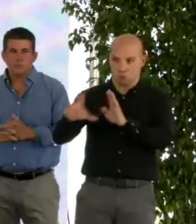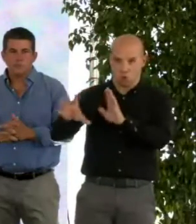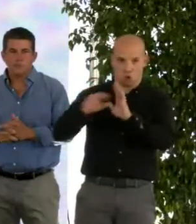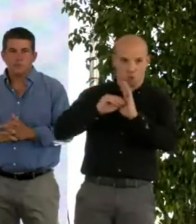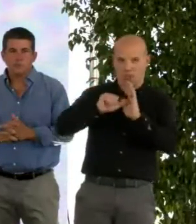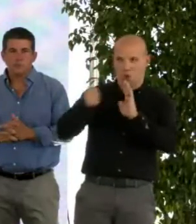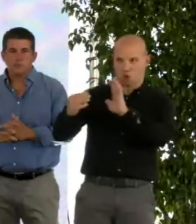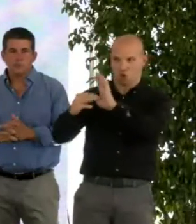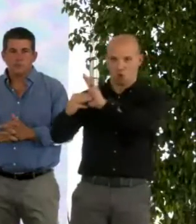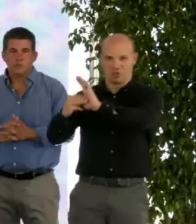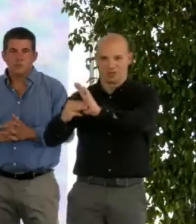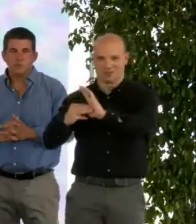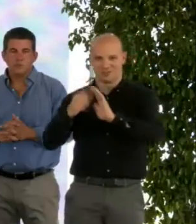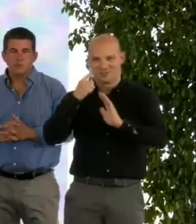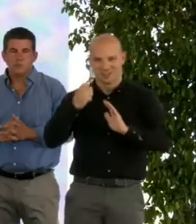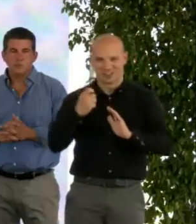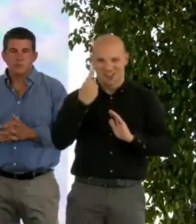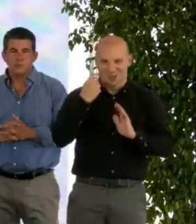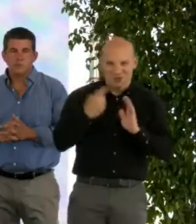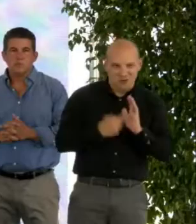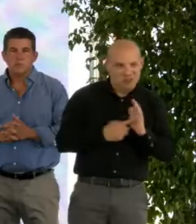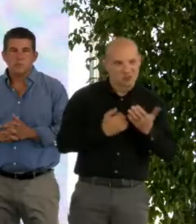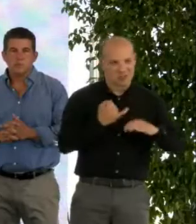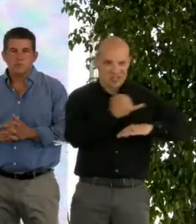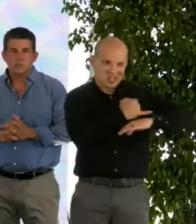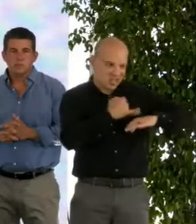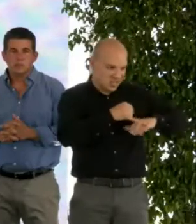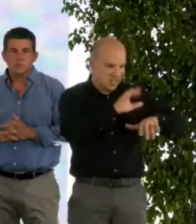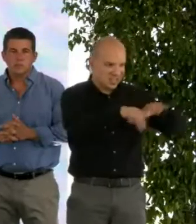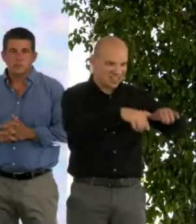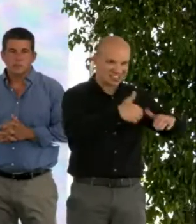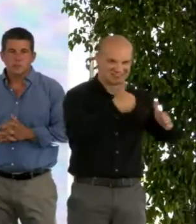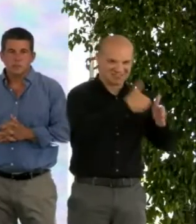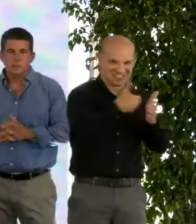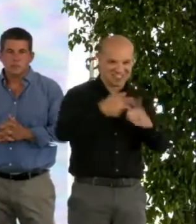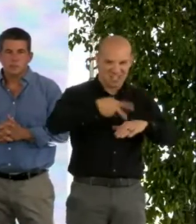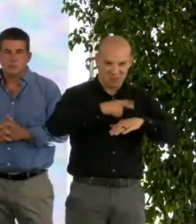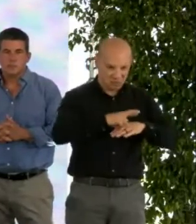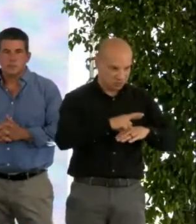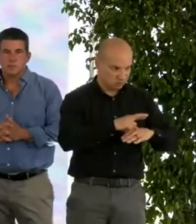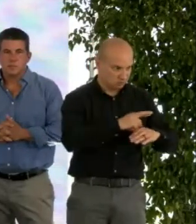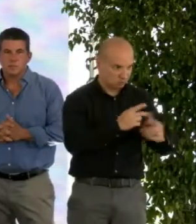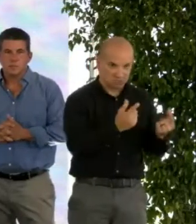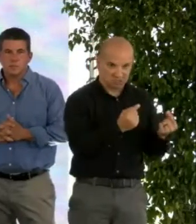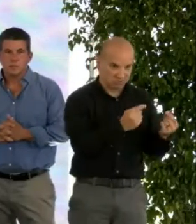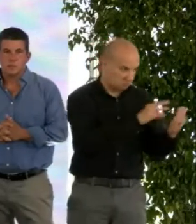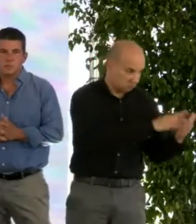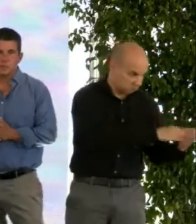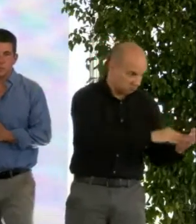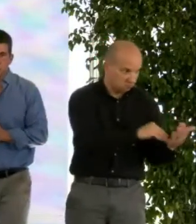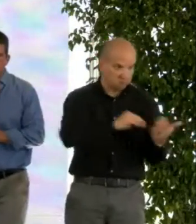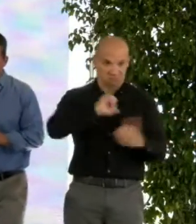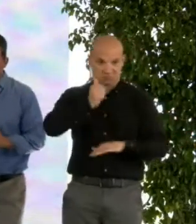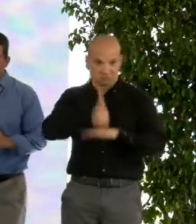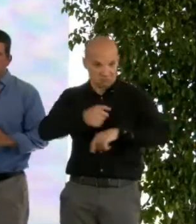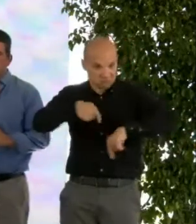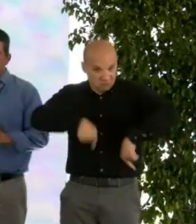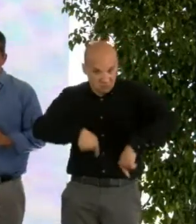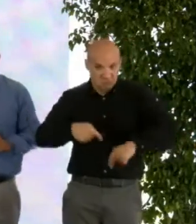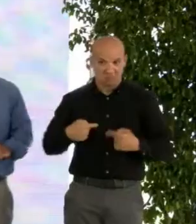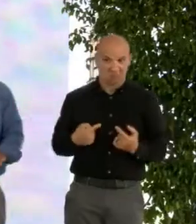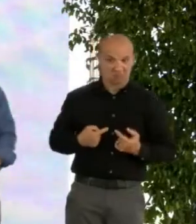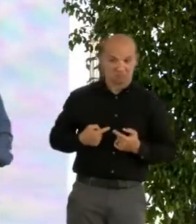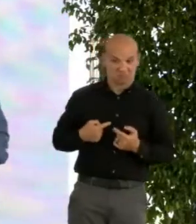algo parecido quizás en islas vecinas. Ustedes, no sé si se inspiraron en algún proyecto en particular o si